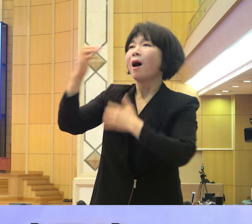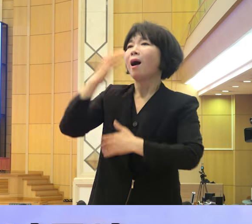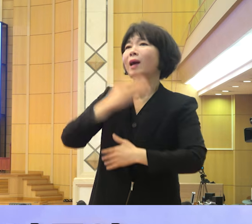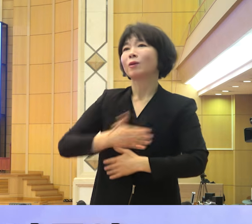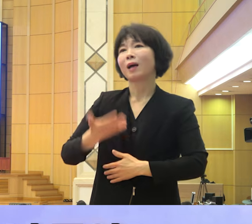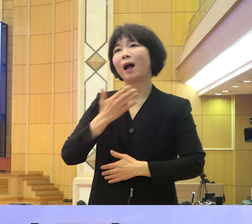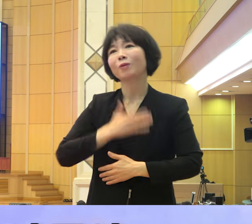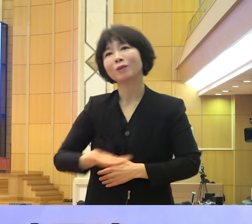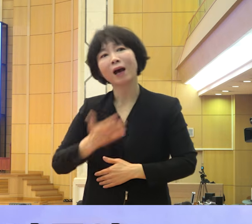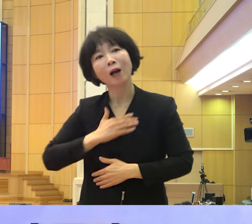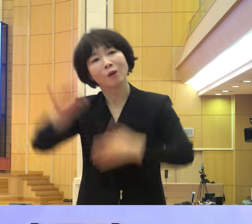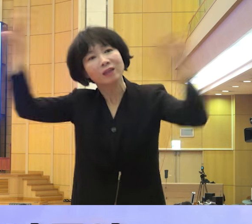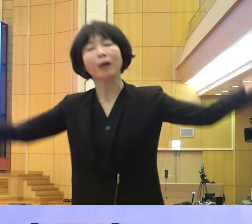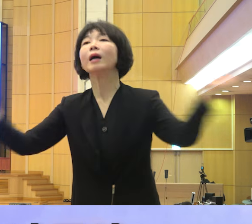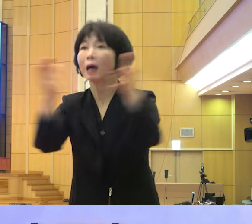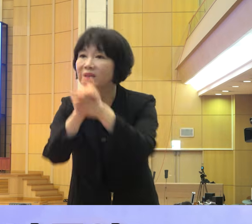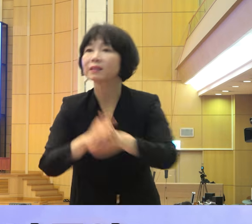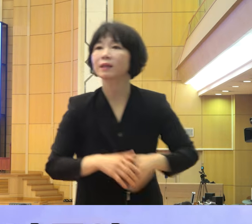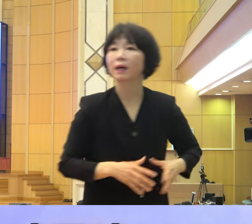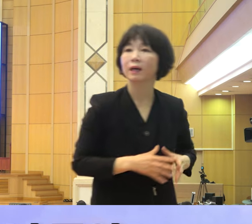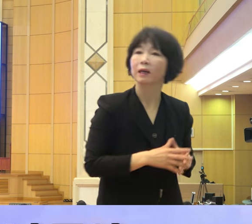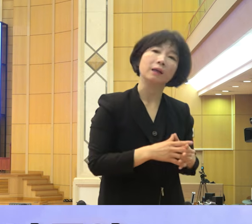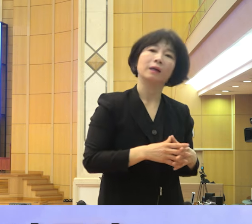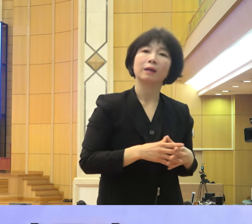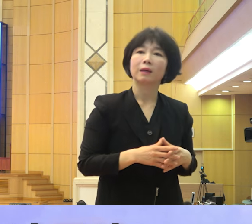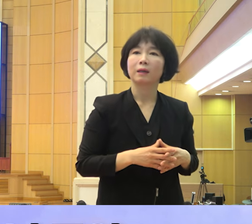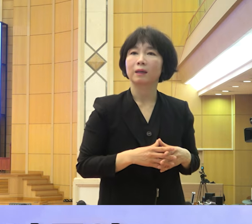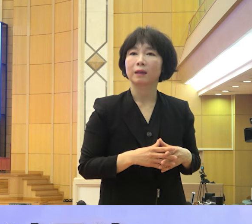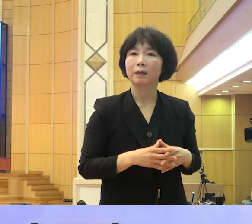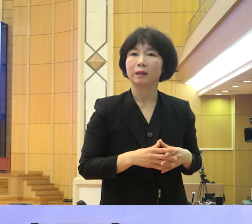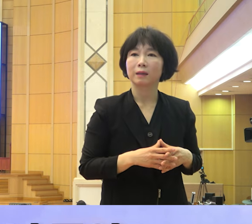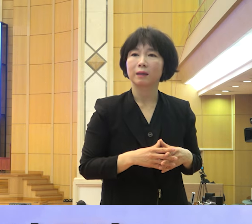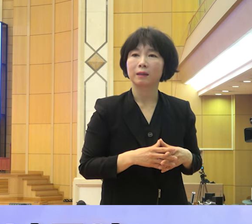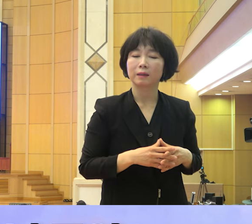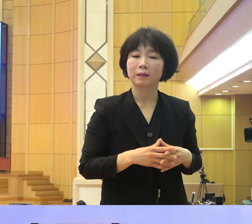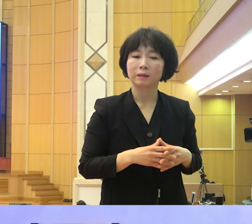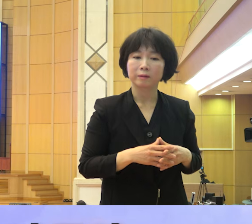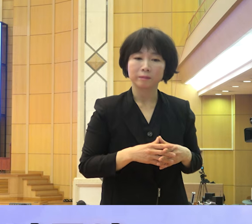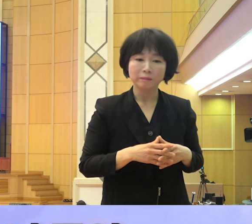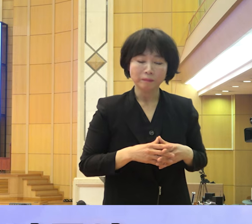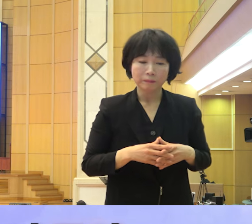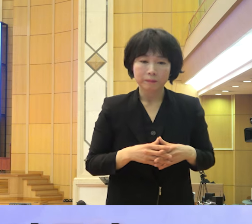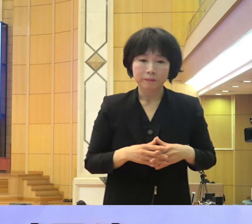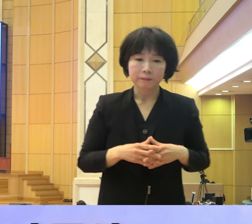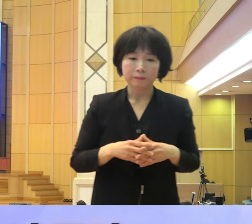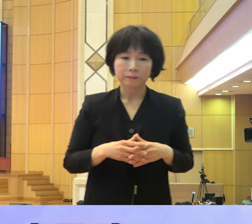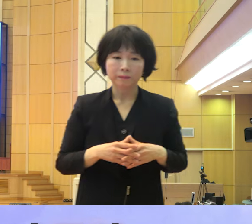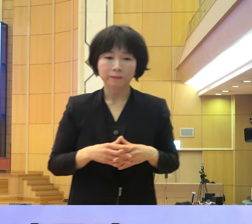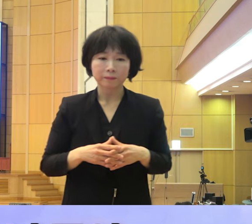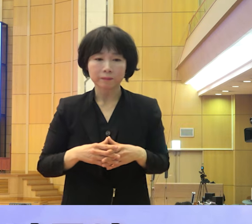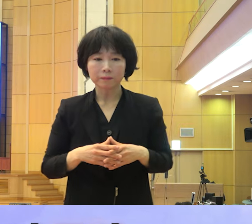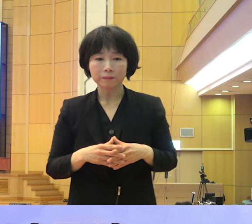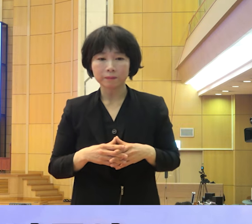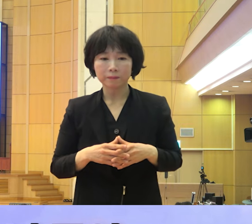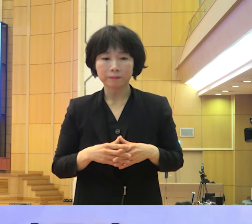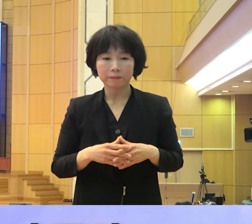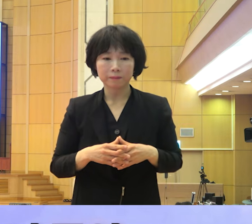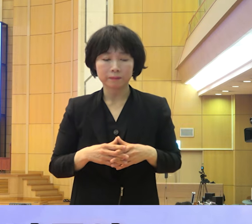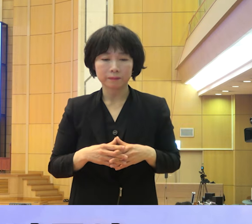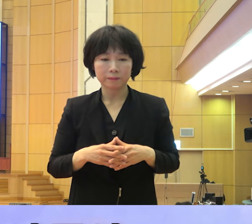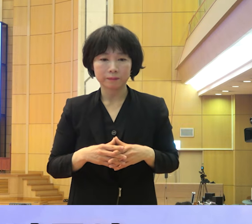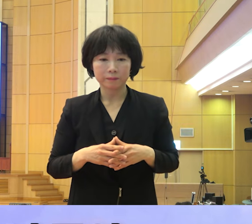하였더라. 결론은 사마리아 수가여인에도 내가 바로